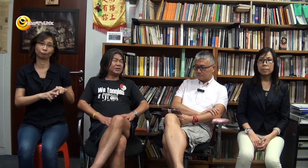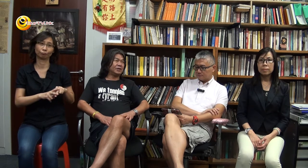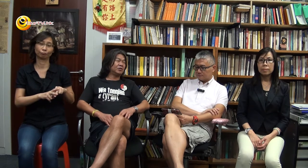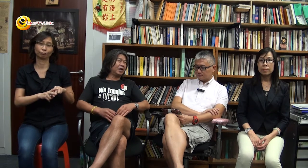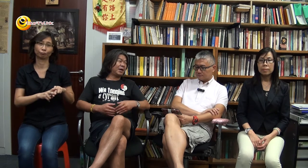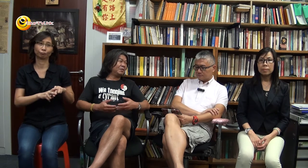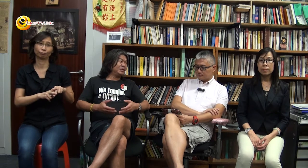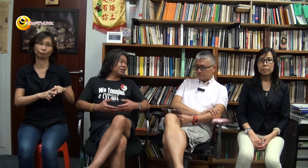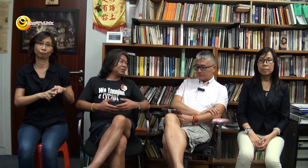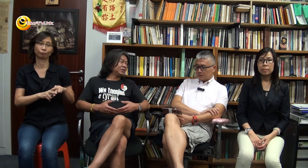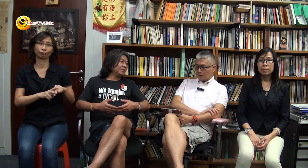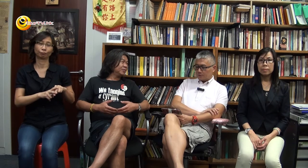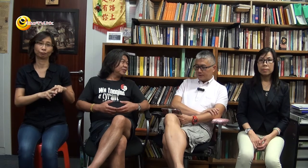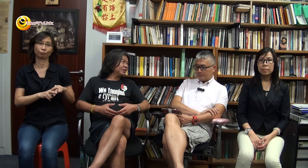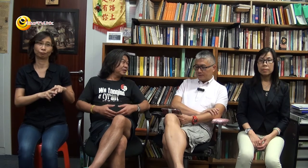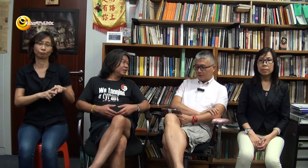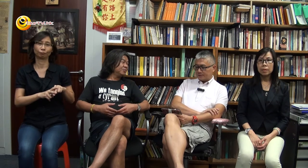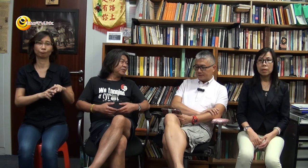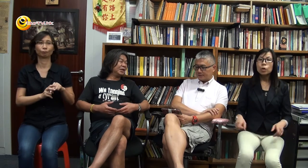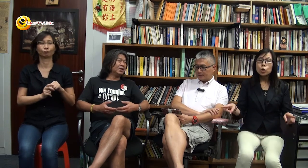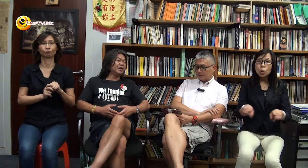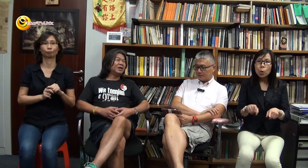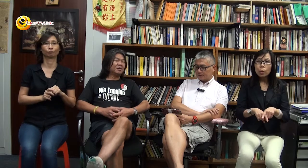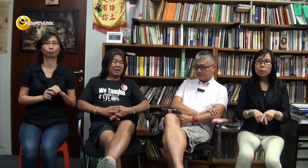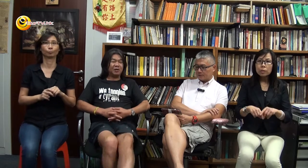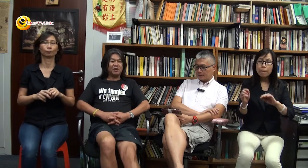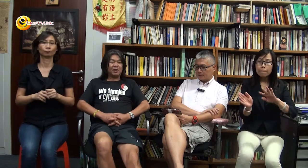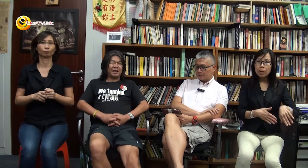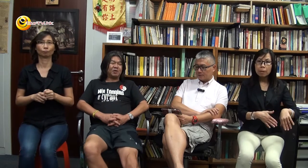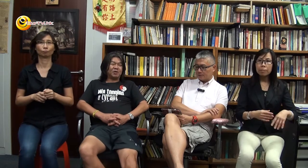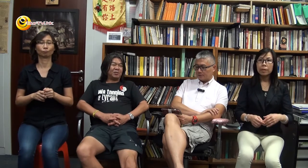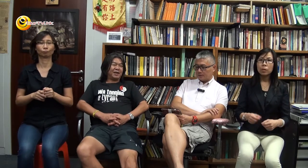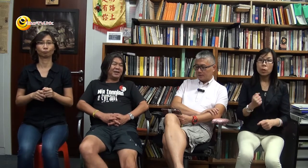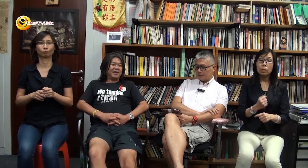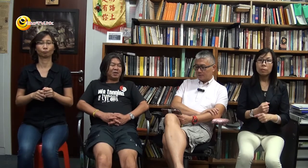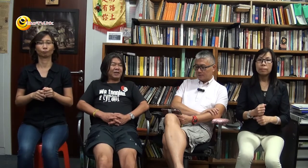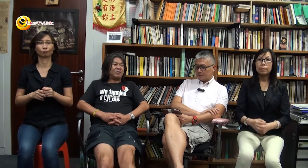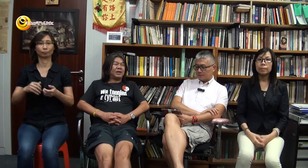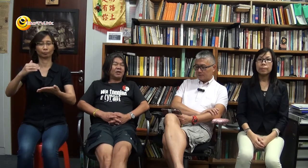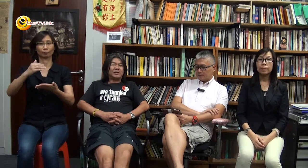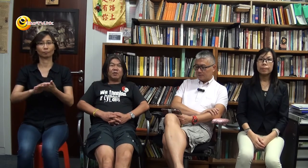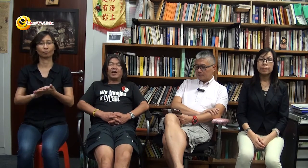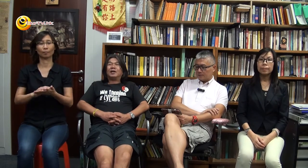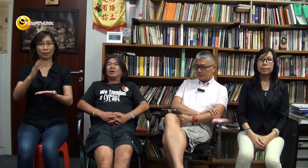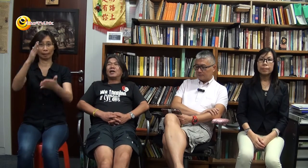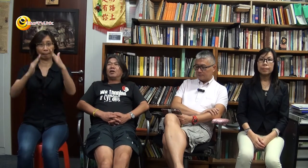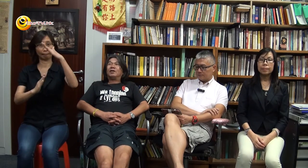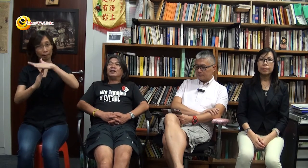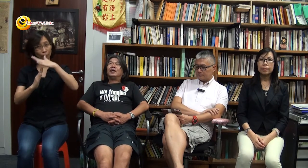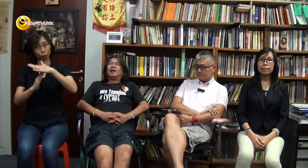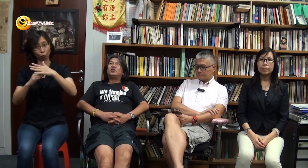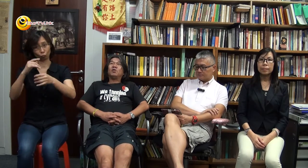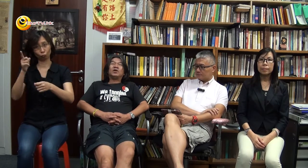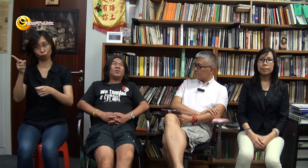接受，即係中央係罷免咗同即係 同時免去曾德成，係 免去咗佢職務同埋任命咗佢職務啦。老實